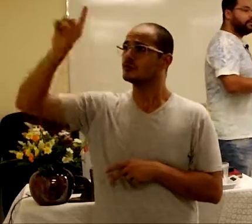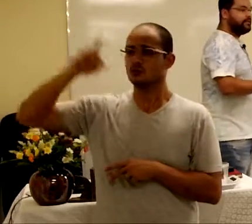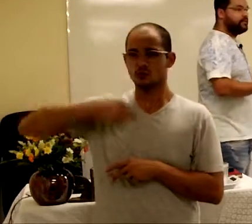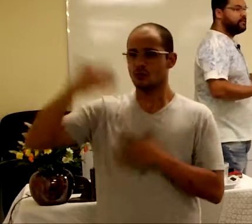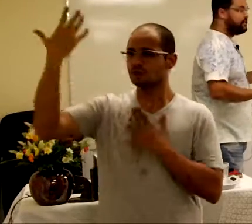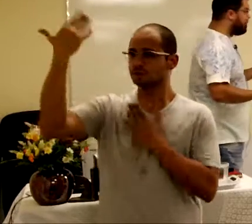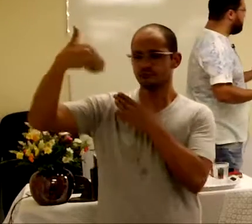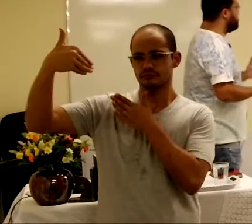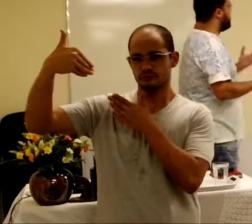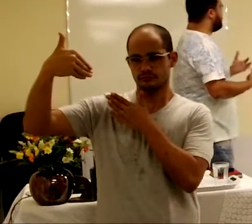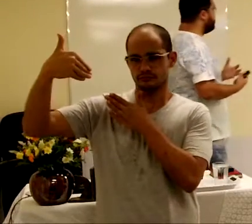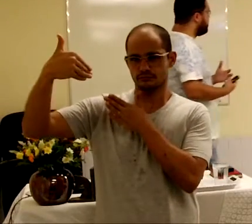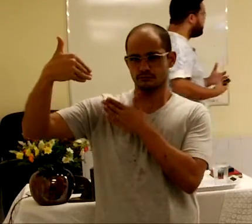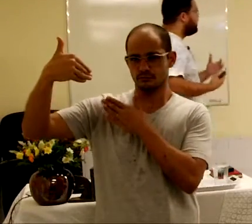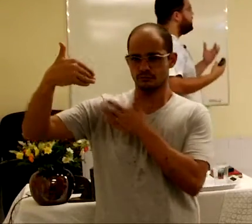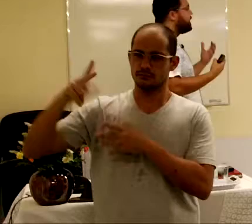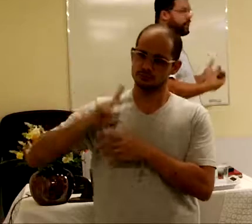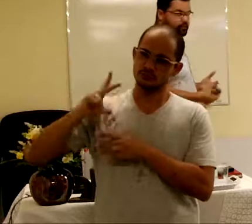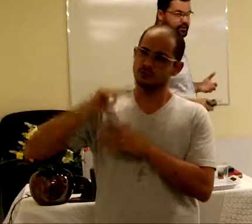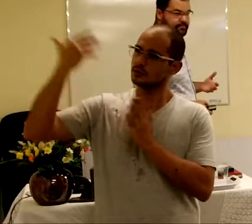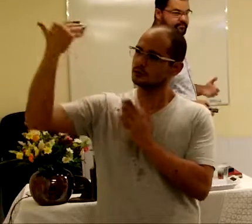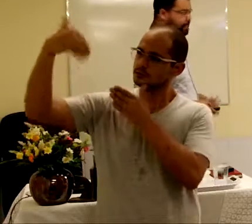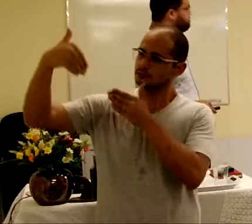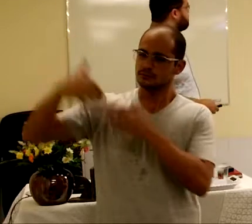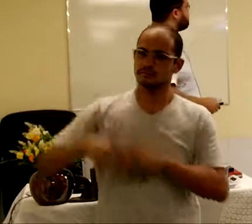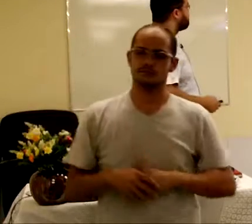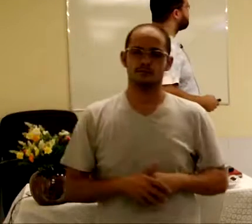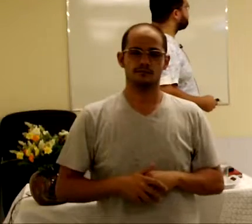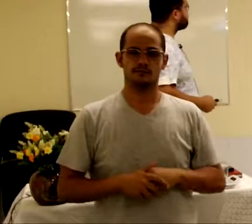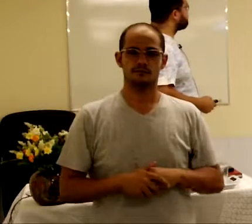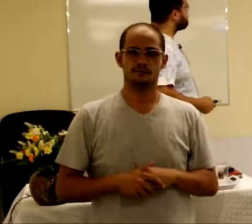íntima, de criador e criatura. Né?